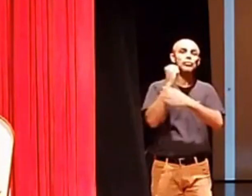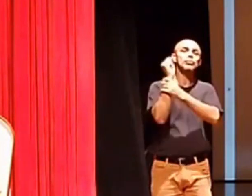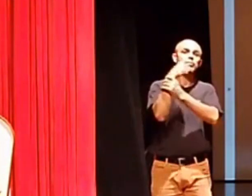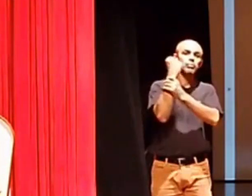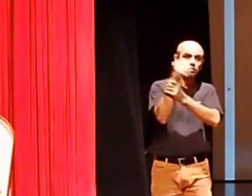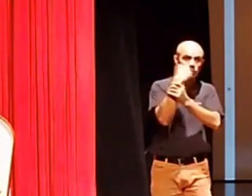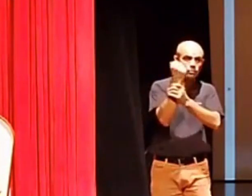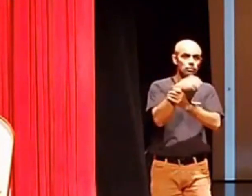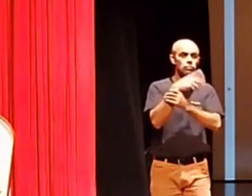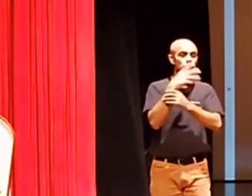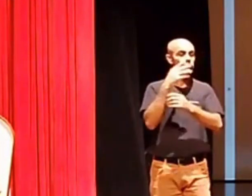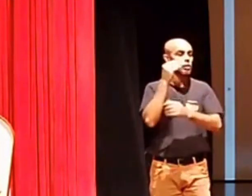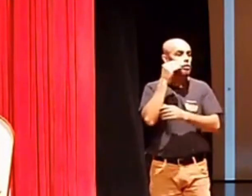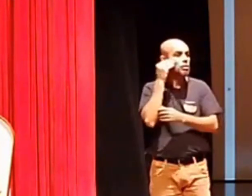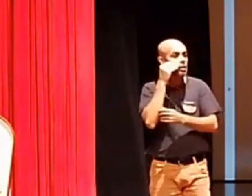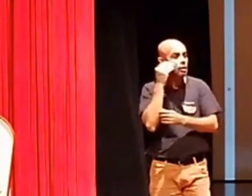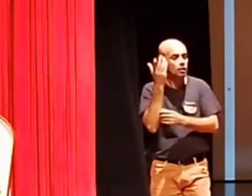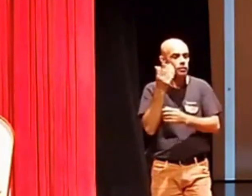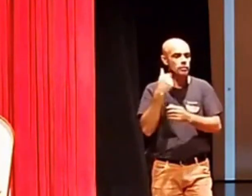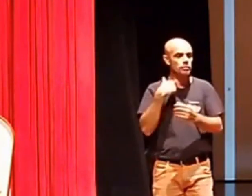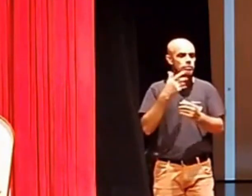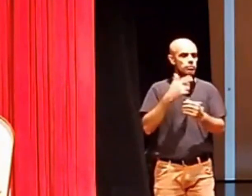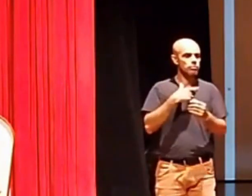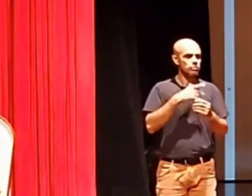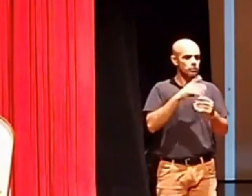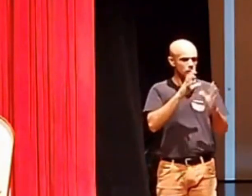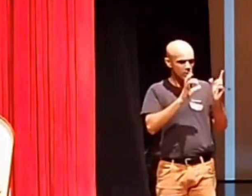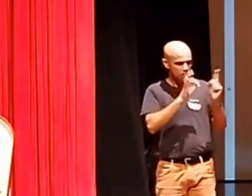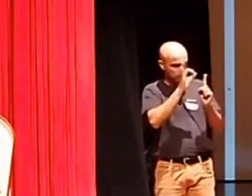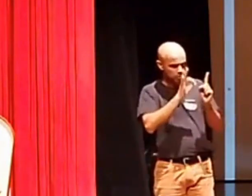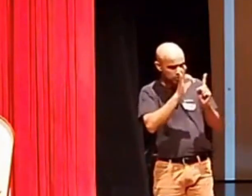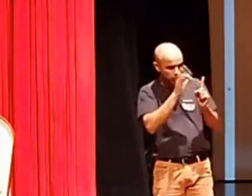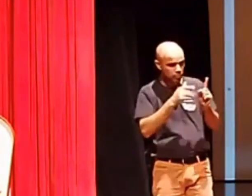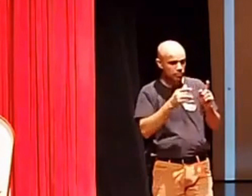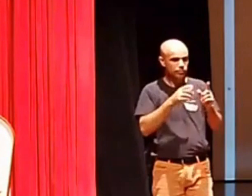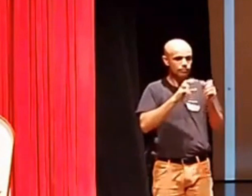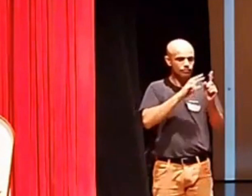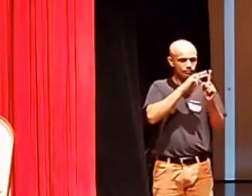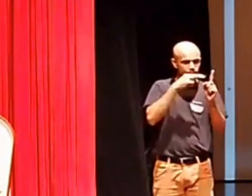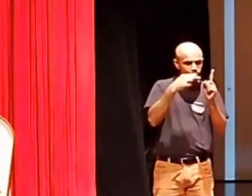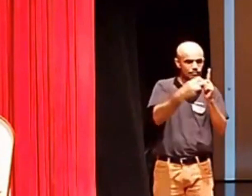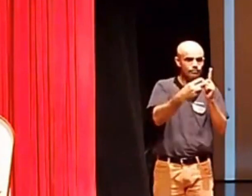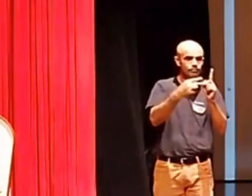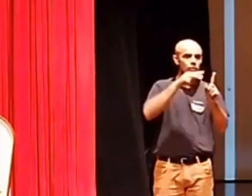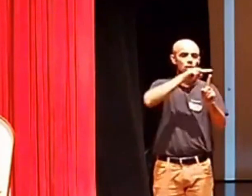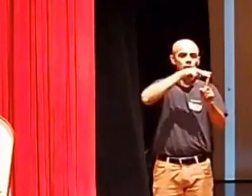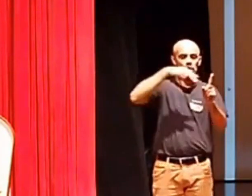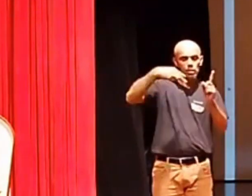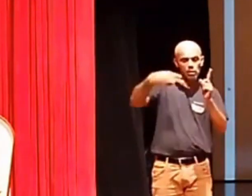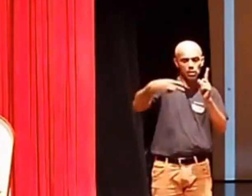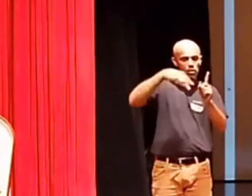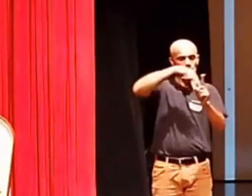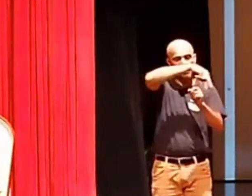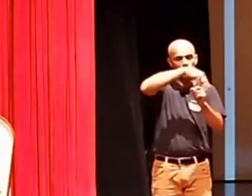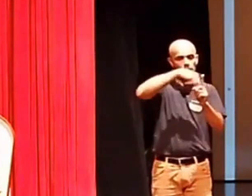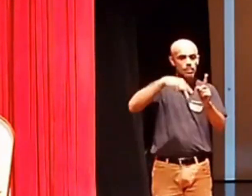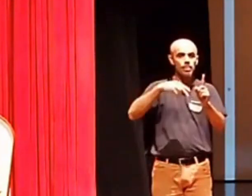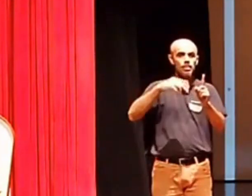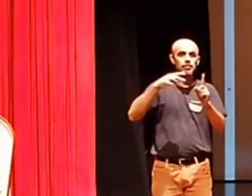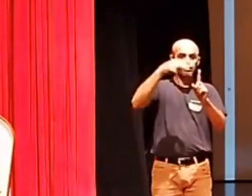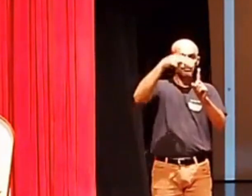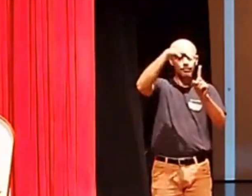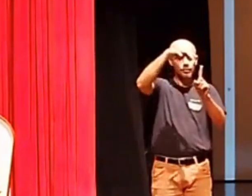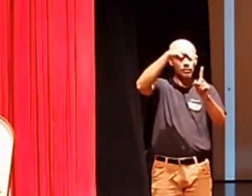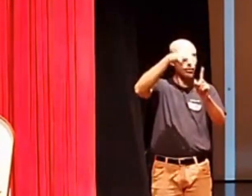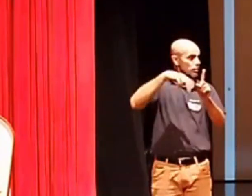capacitado, ele vai fazer uma medição, que se chama essa medição ângulo de Cobb, a partir da